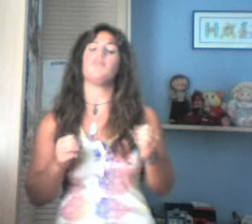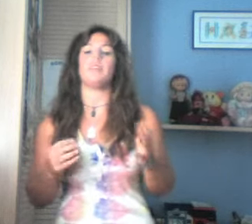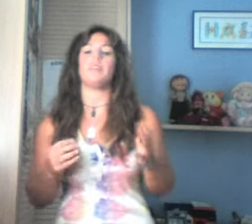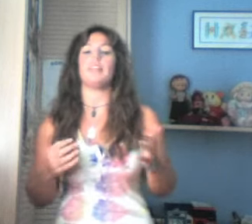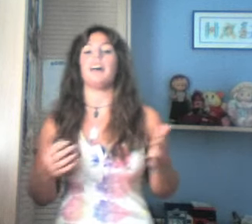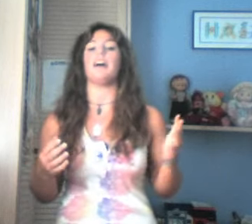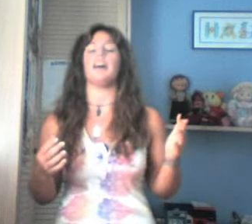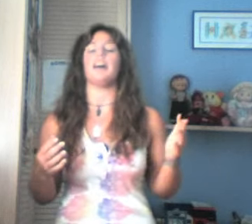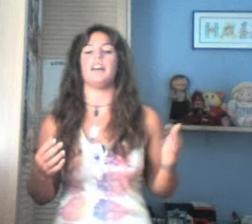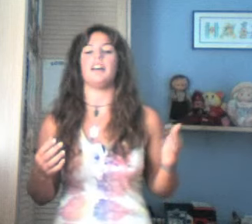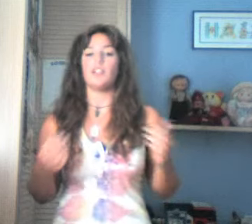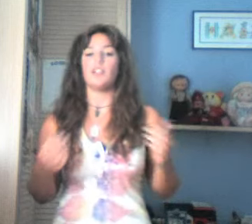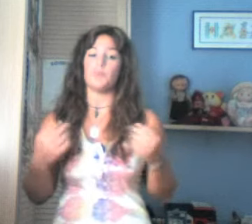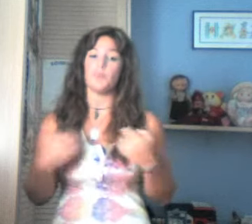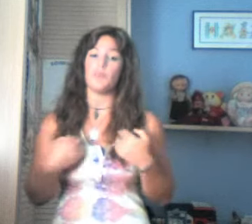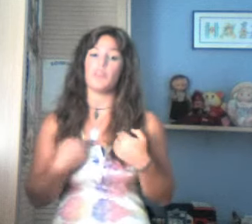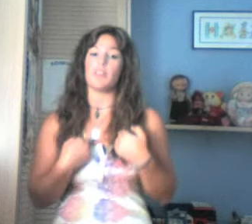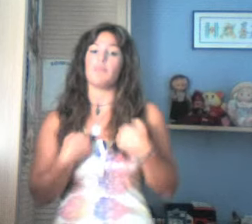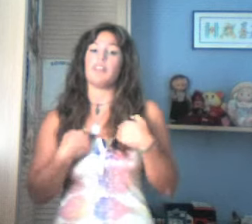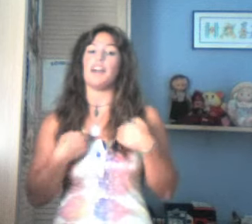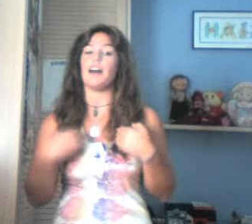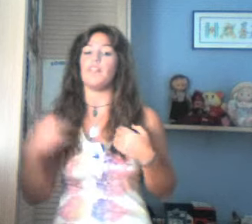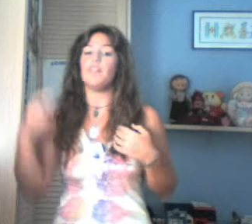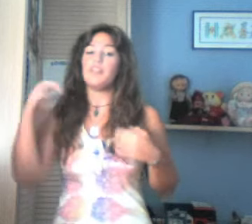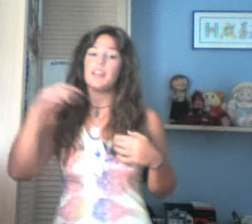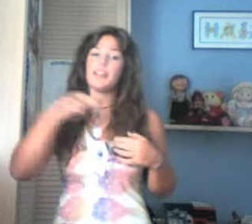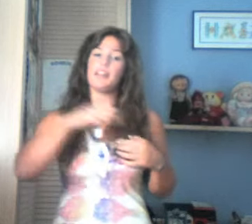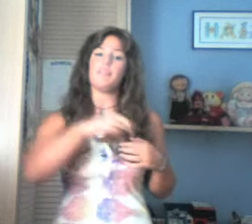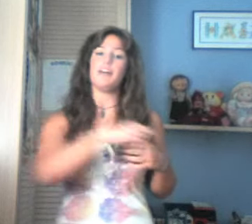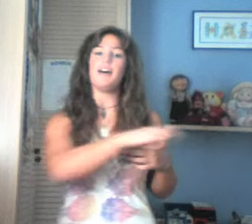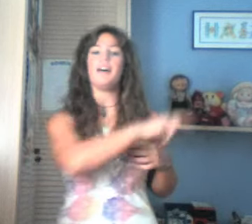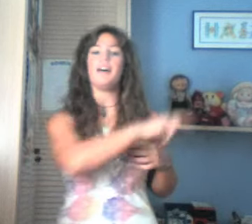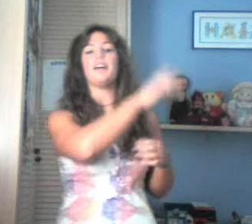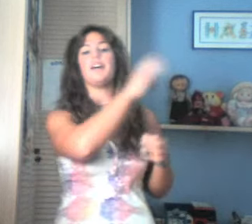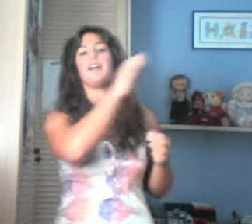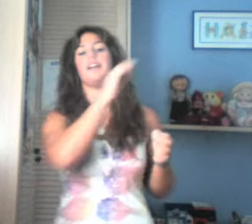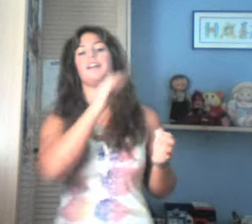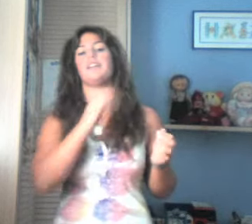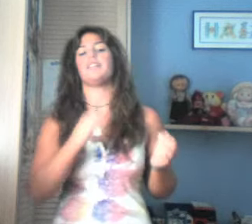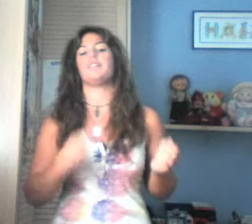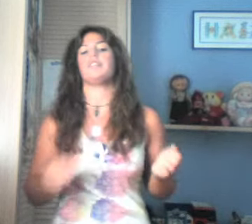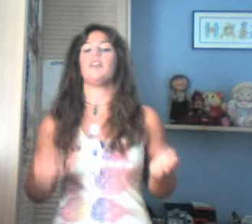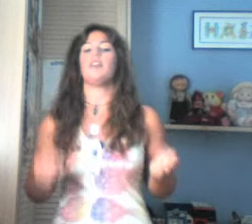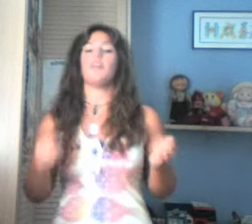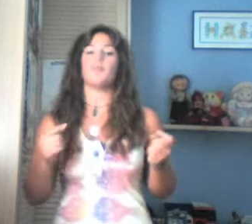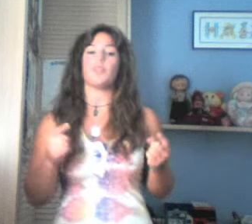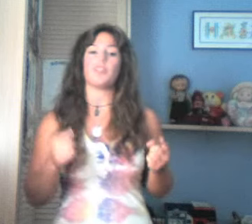verá. Supongo que ya te vas. Por ti voy